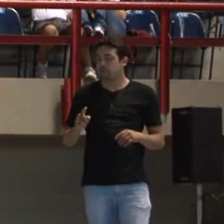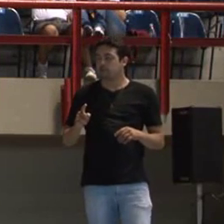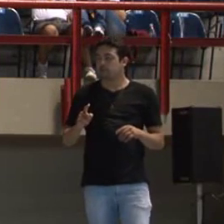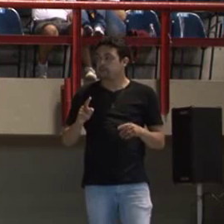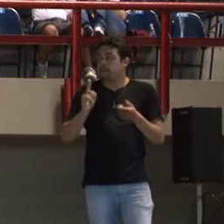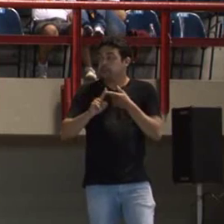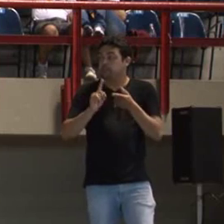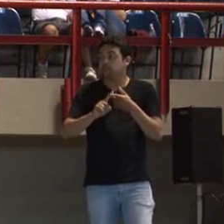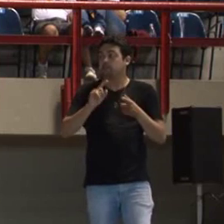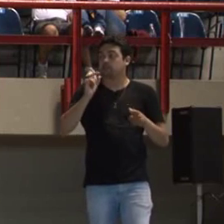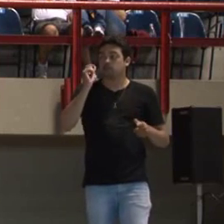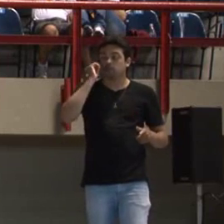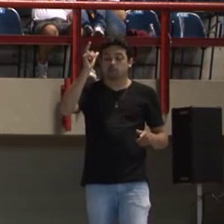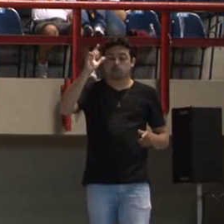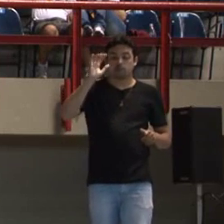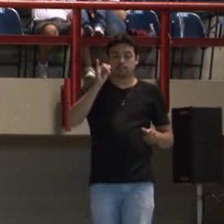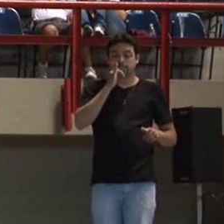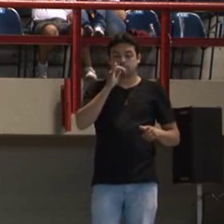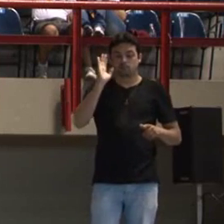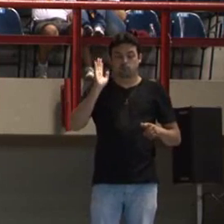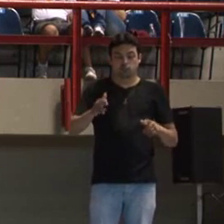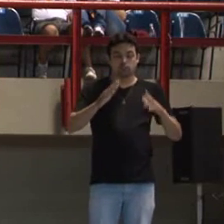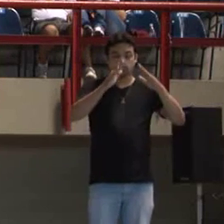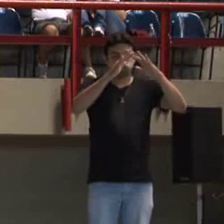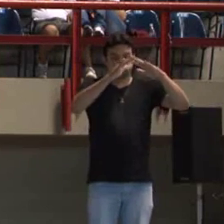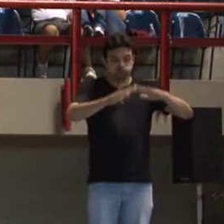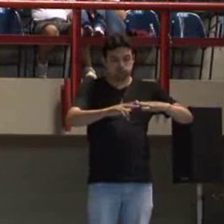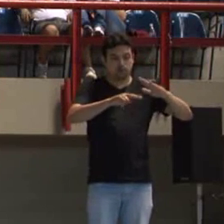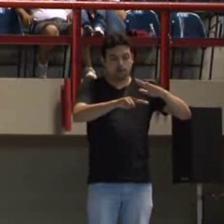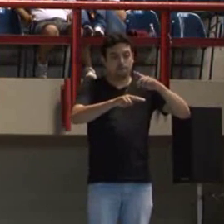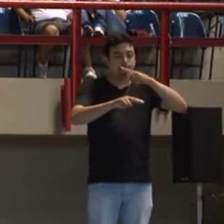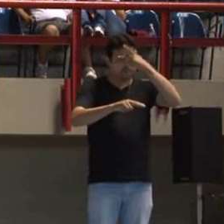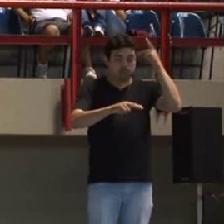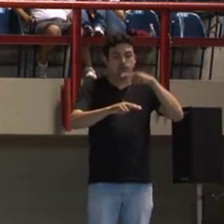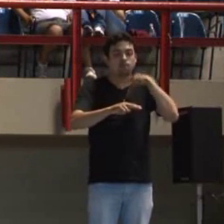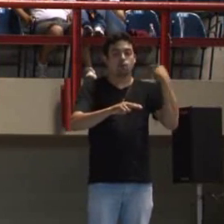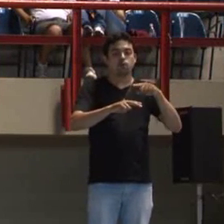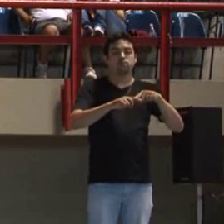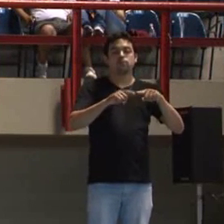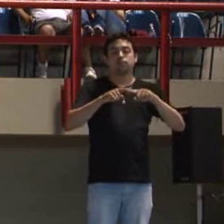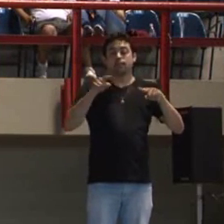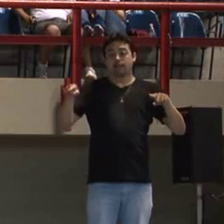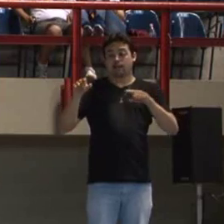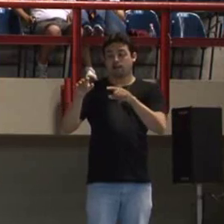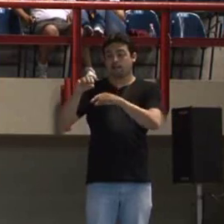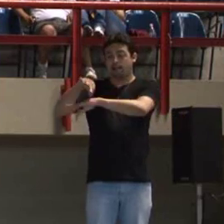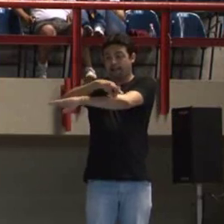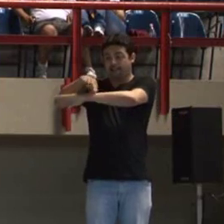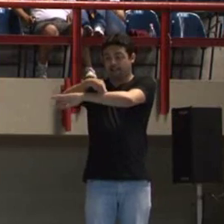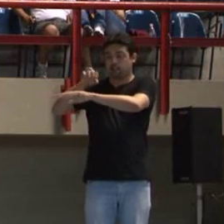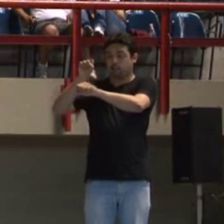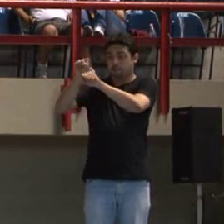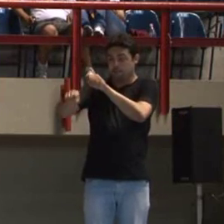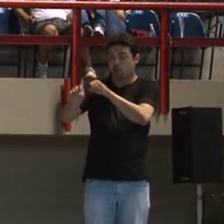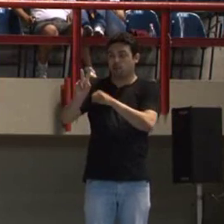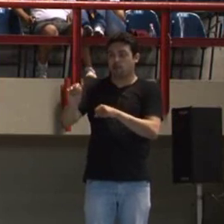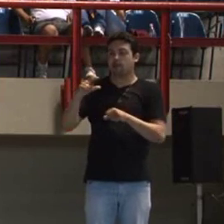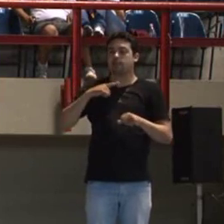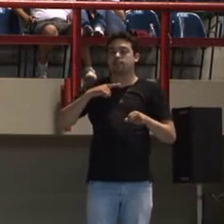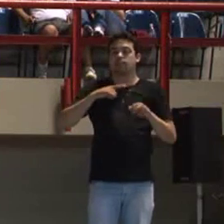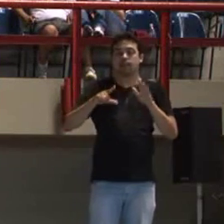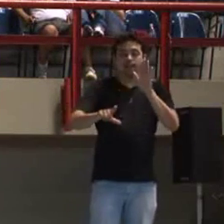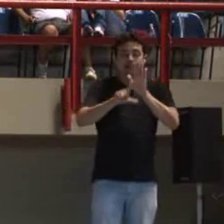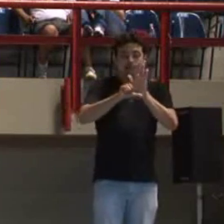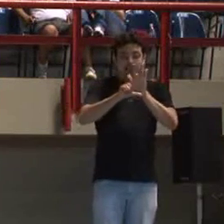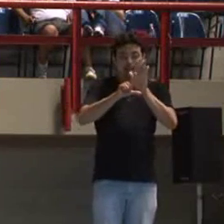Ele, resultando daí que a casa venha a ruir e matar o proprietário, esse arquiteto é passível de morte. Nós estamos falando do primeiro código